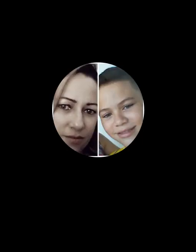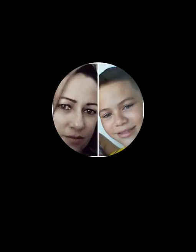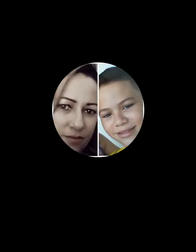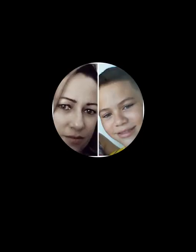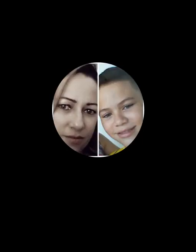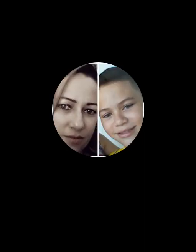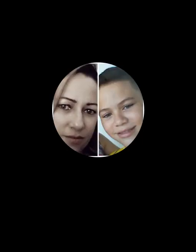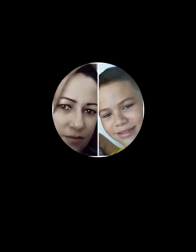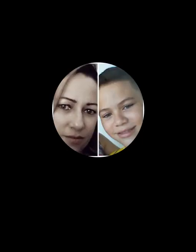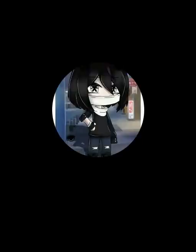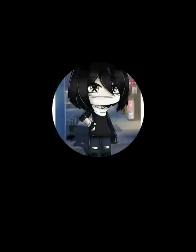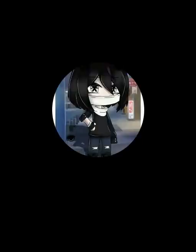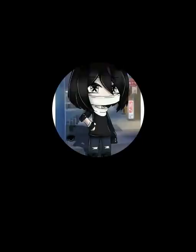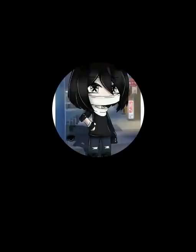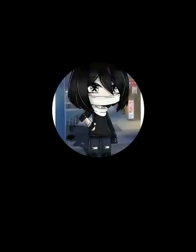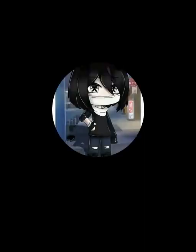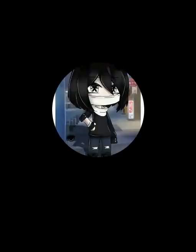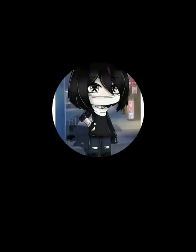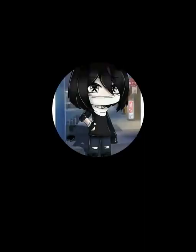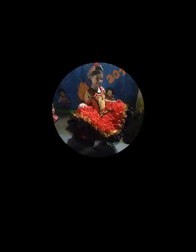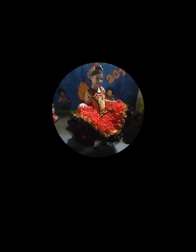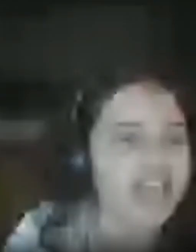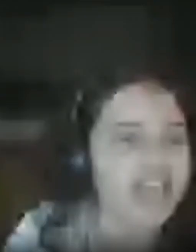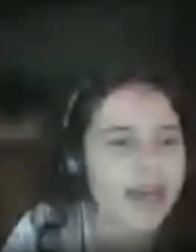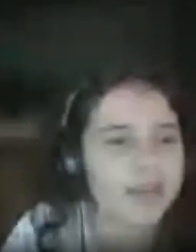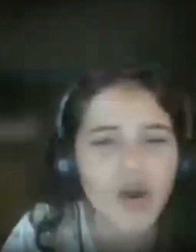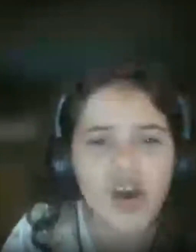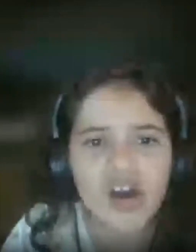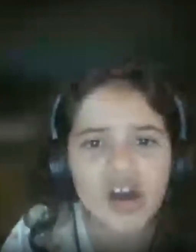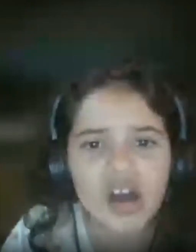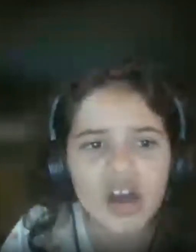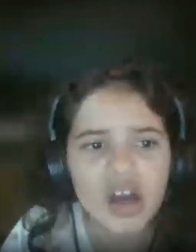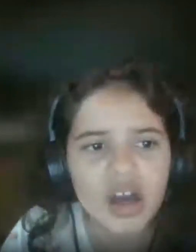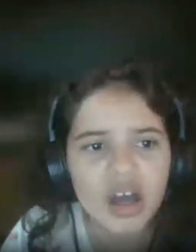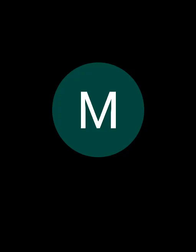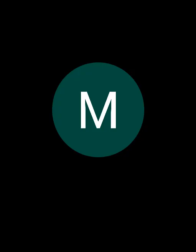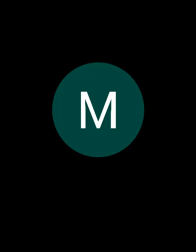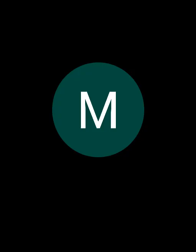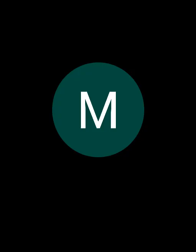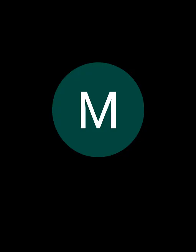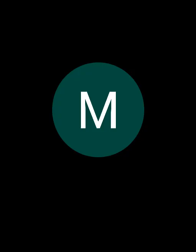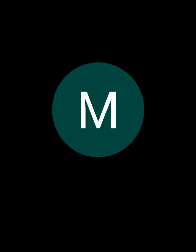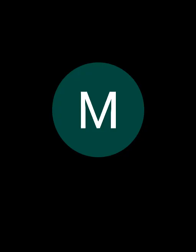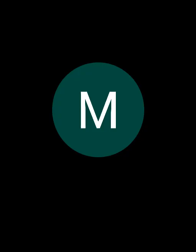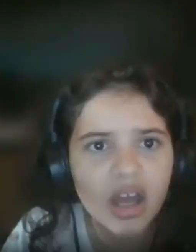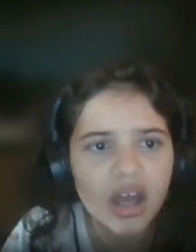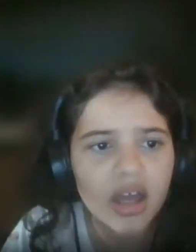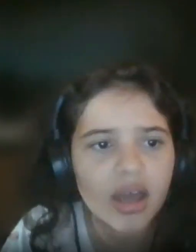Uhul, valeu! A aula já acabou? Acabou. Tchau. Ah, tá.